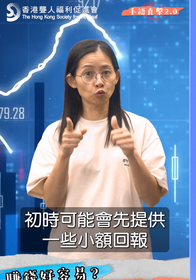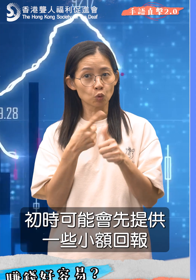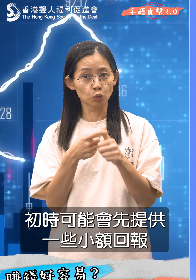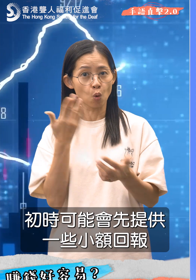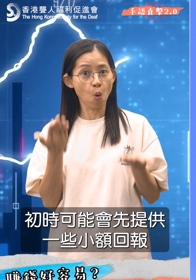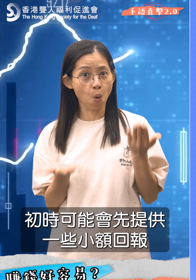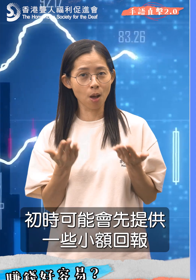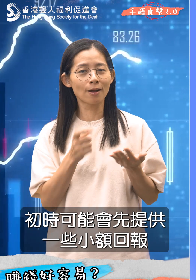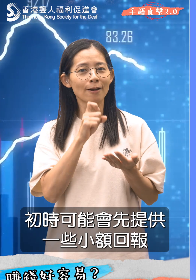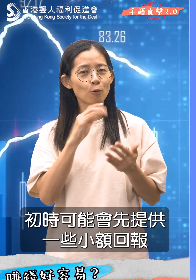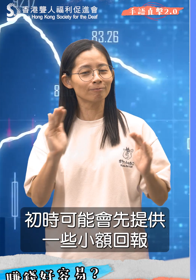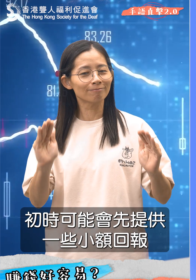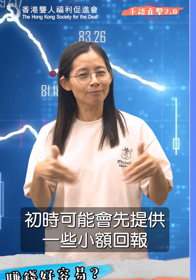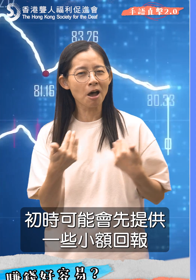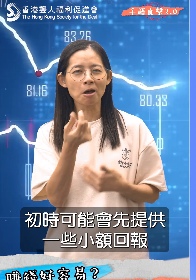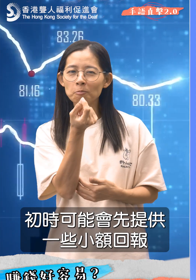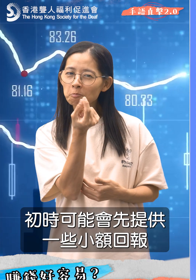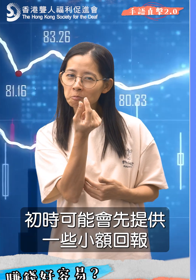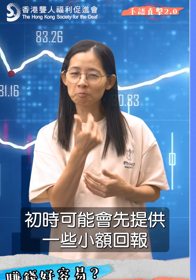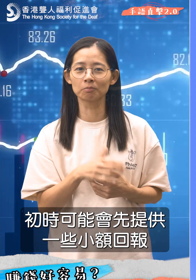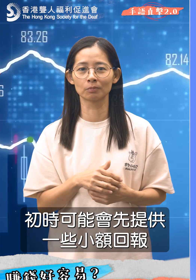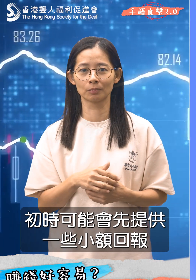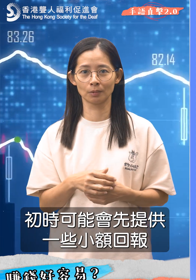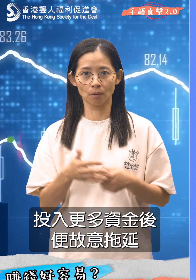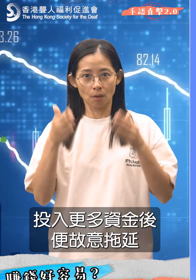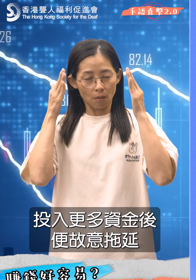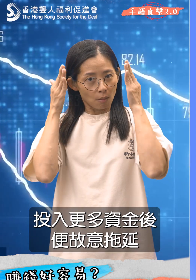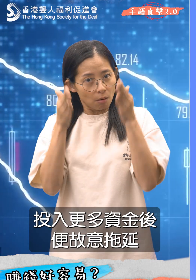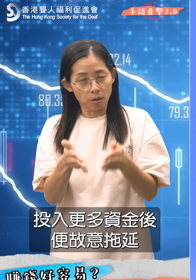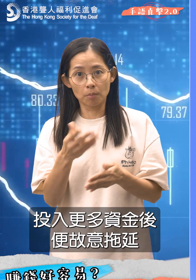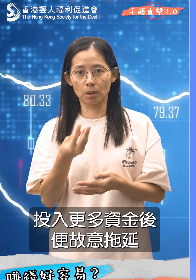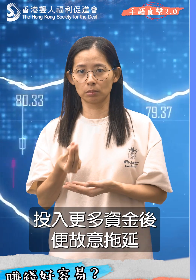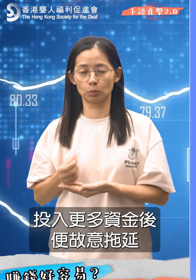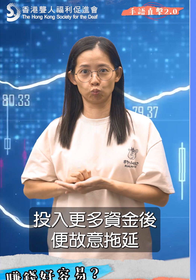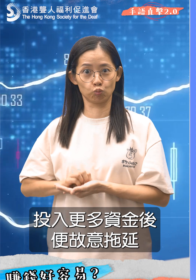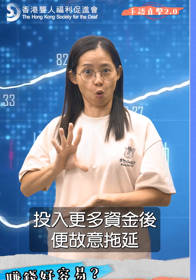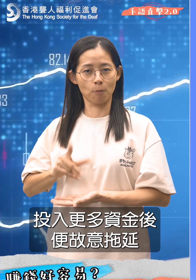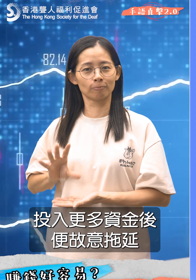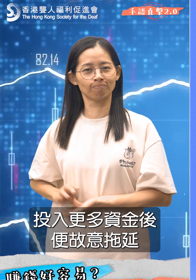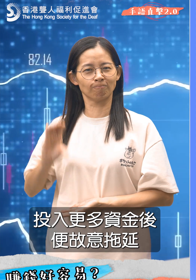初時可能會先提供一啲小額回報，投入更多資金之後就故意拖